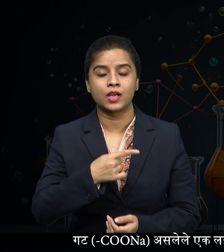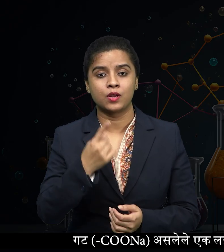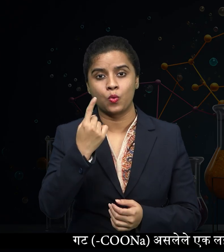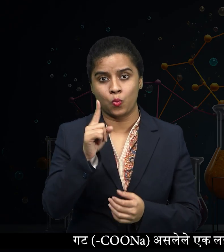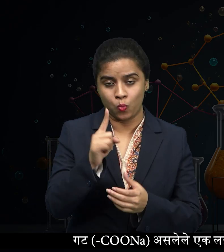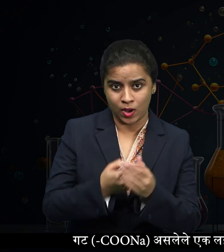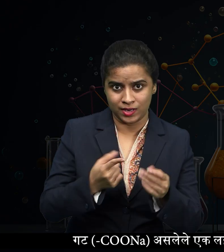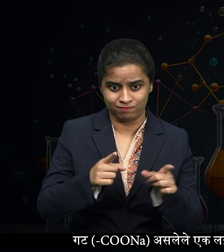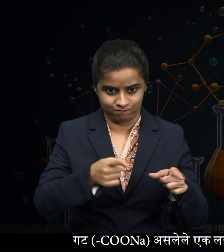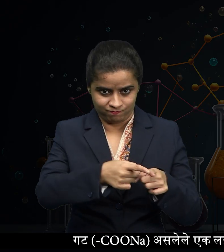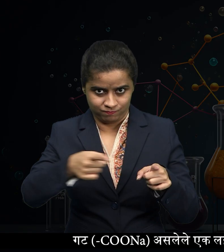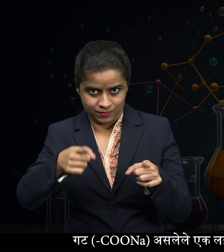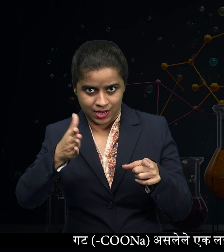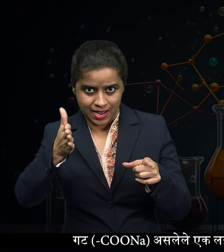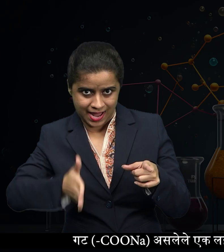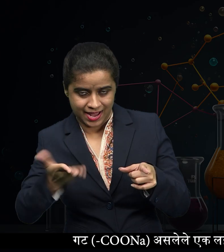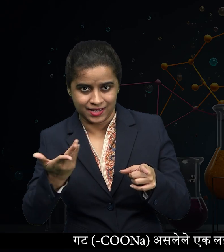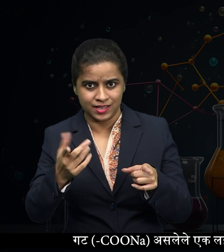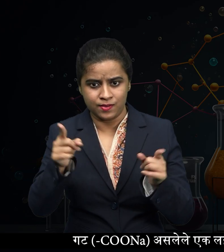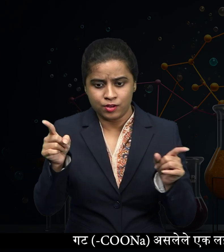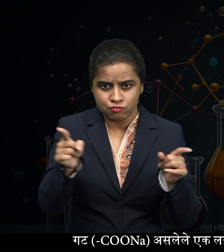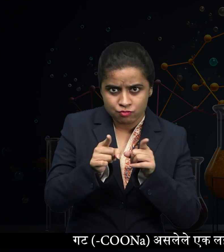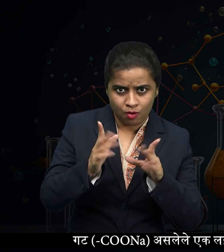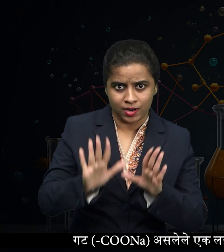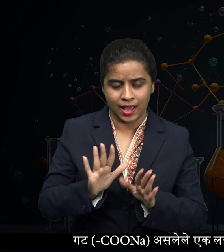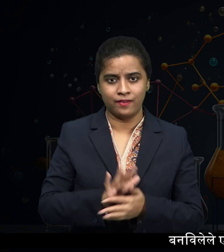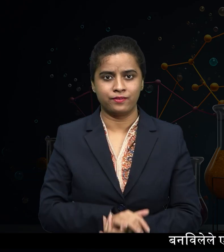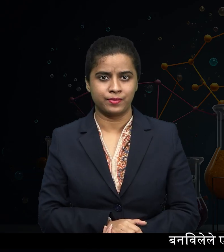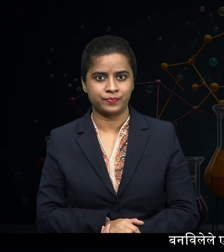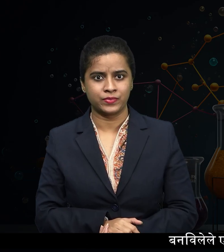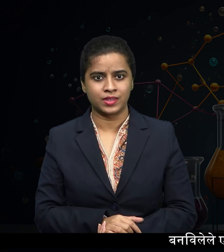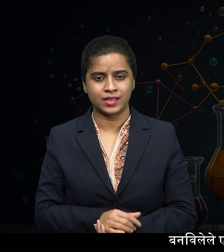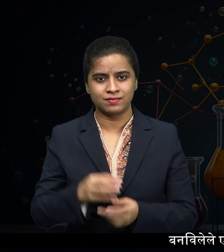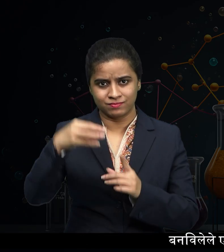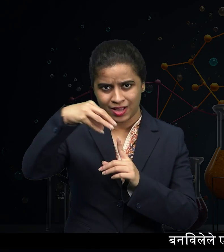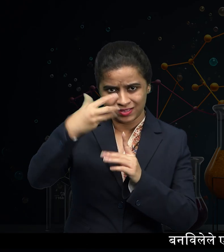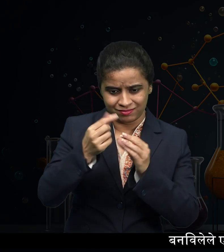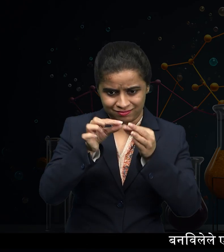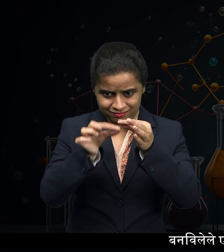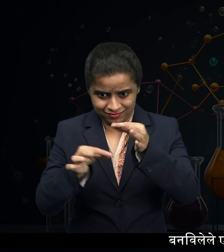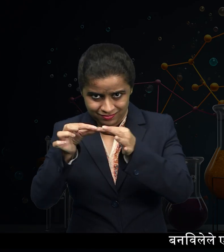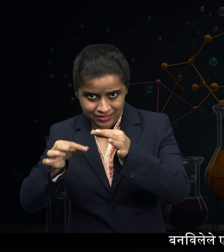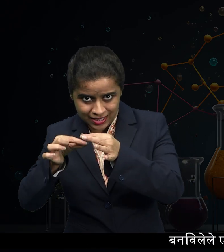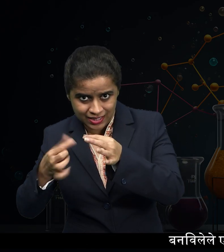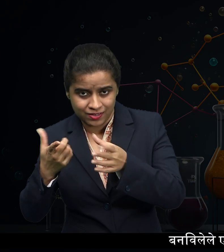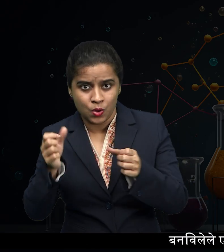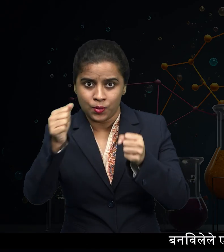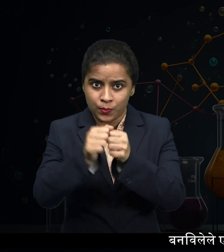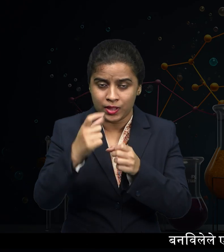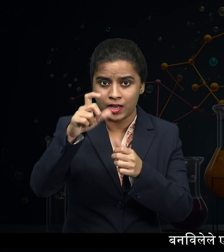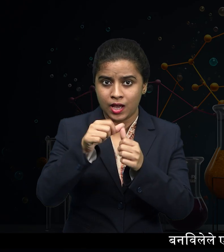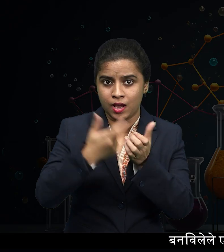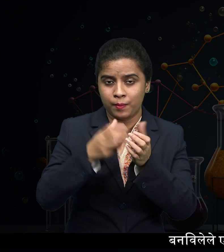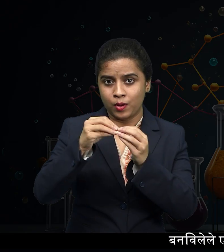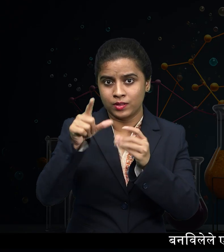COONA असलेले एक लहान डोके आहे, आणि हायड्रोकार्बन साखळीपासून बनवलेले एक ध्रुवीय नसलेले टोक आहे.